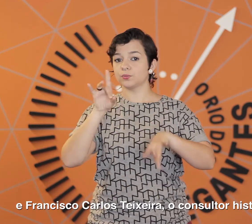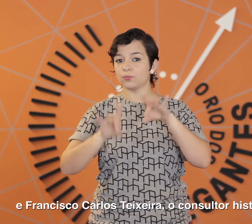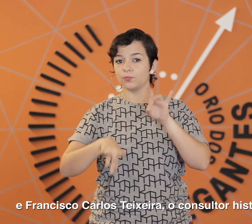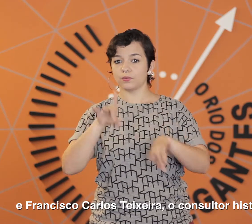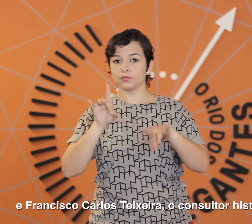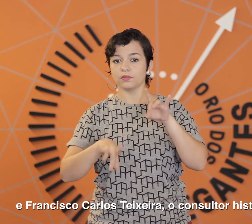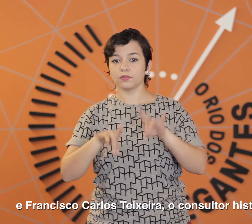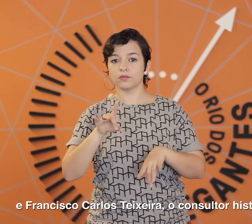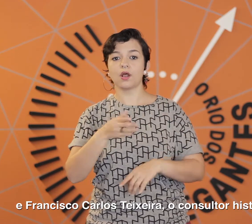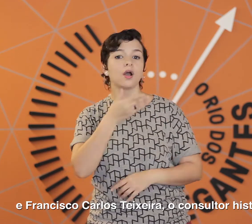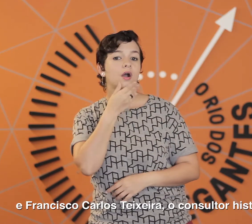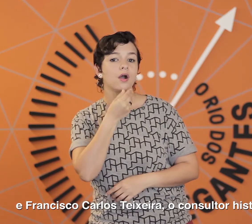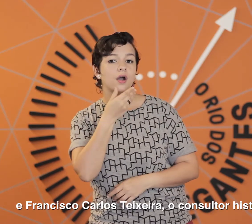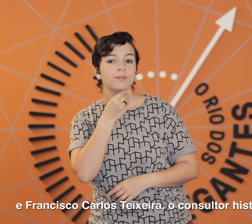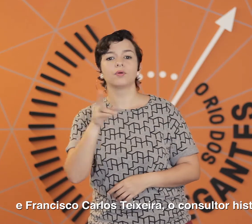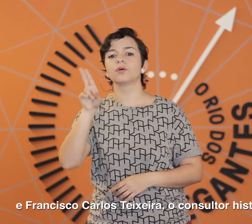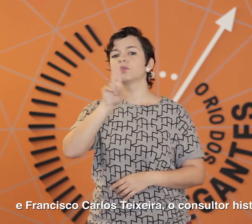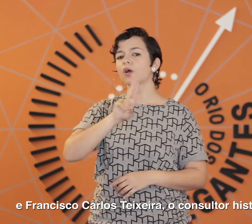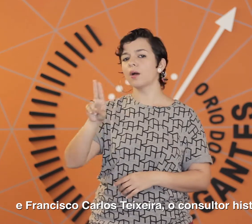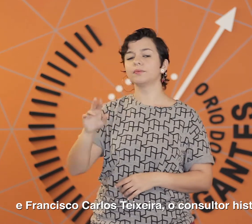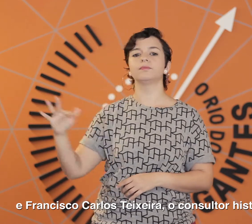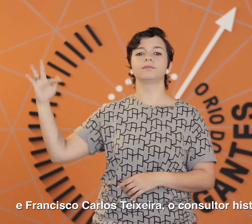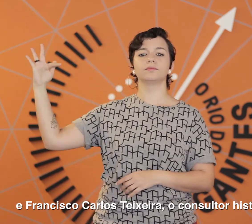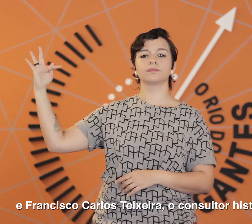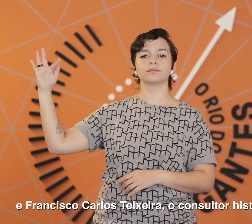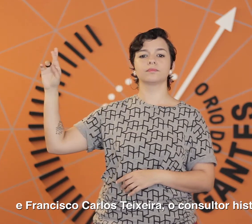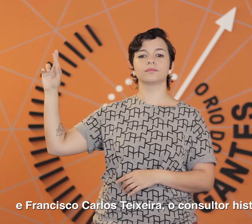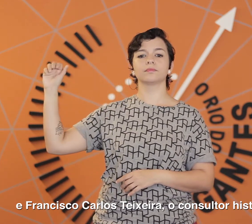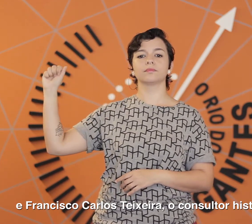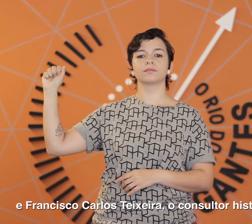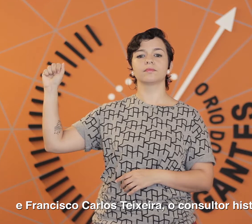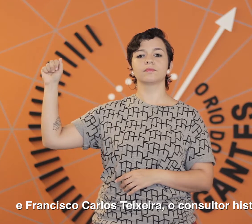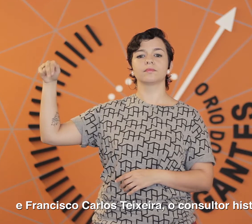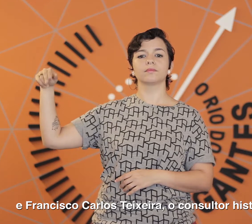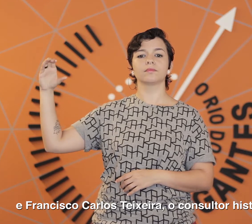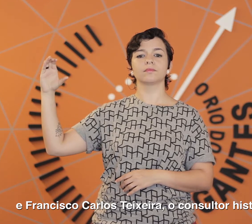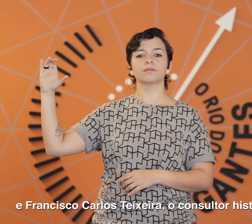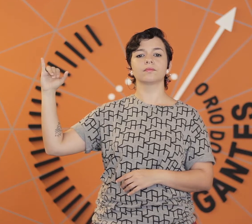E Francisco Carlos Teixeira, o consultor histórico.